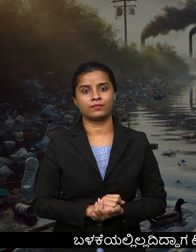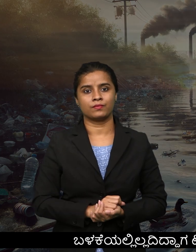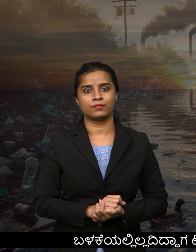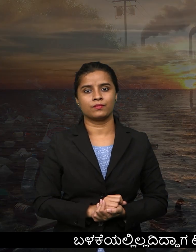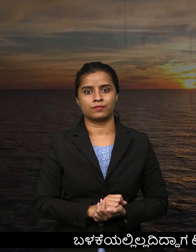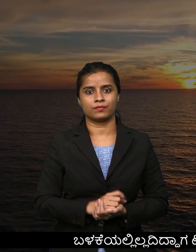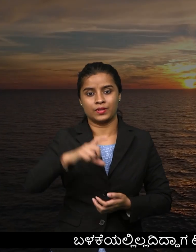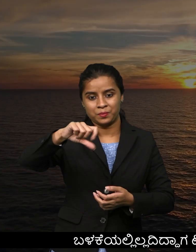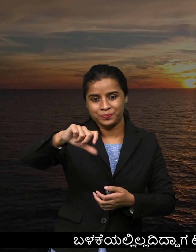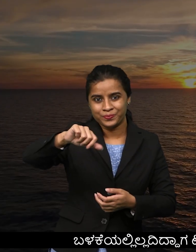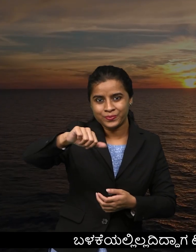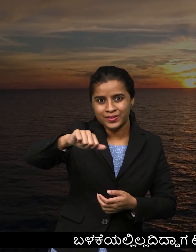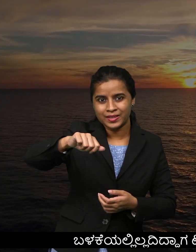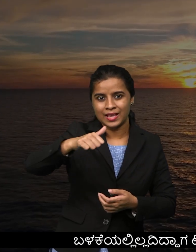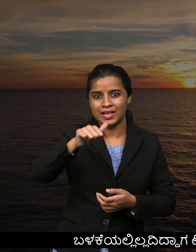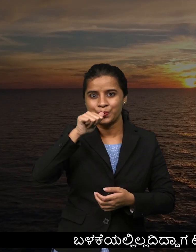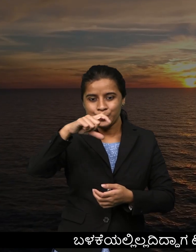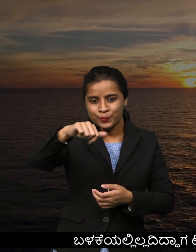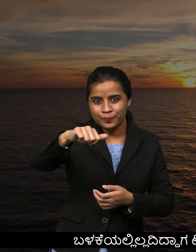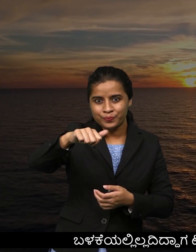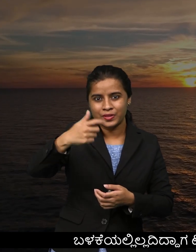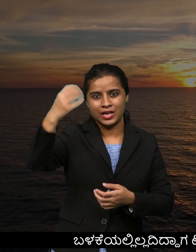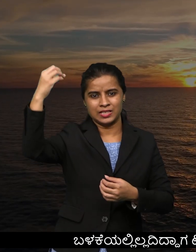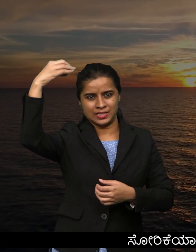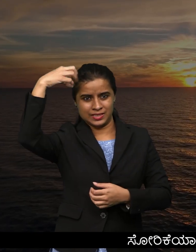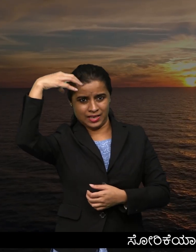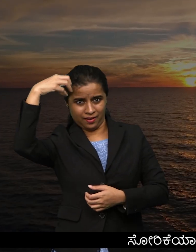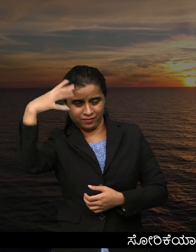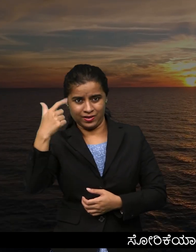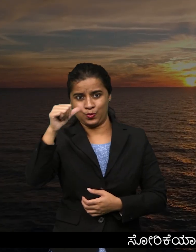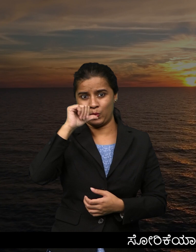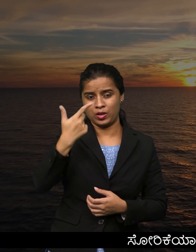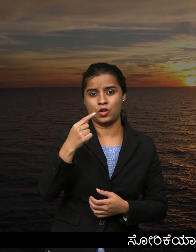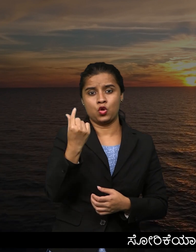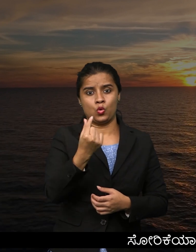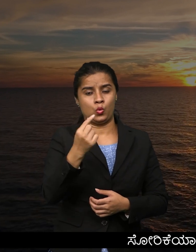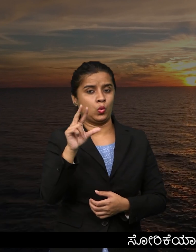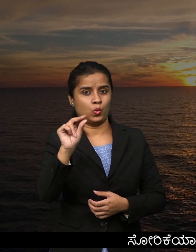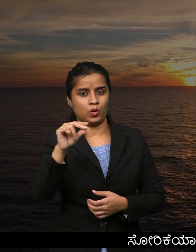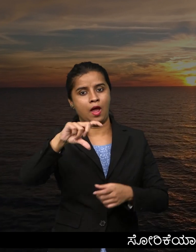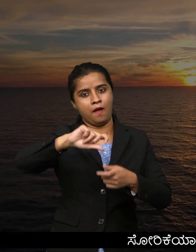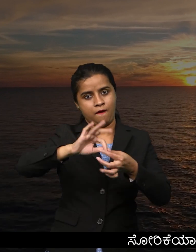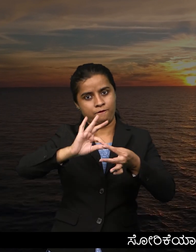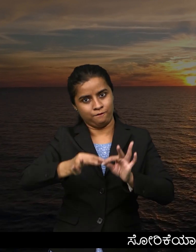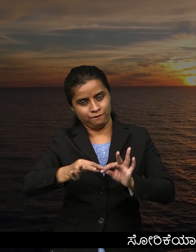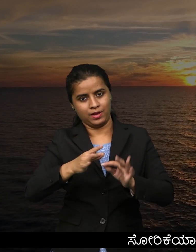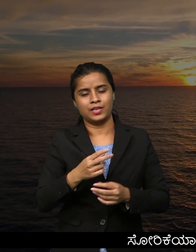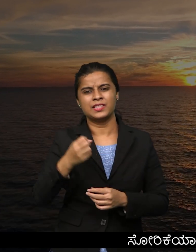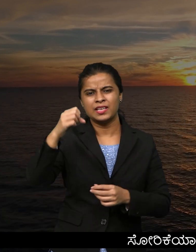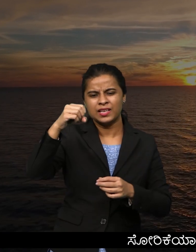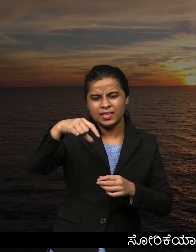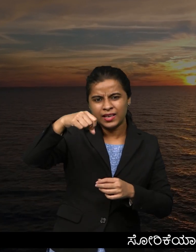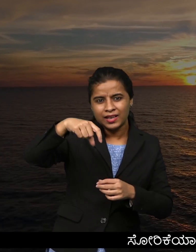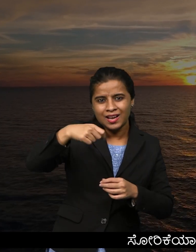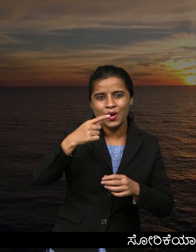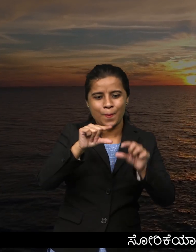ಬಳಕೆಯಲ್ಲಿಲ್ಲದಿದ್ದಾಗ ಟ್ಯಾಪ್ ಮತ್ತು ಶವರ್ ಅನ್ನು ಆಫ್ ಮಾಡಿ. ಸೋರಿಕೆಯಾಗುವ ಪೈಪ್ಗಳನ್ನು ಸರಿಪಡಿಸಿ.